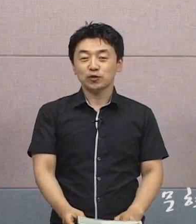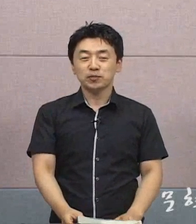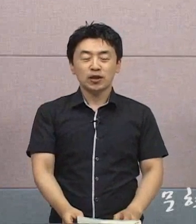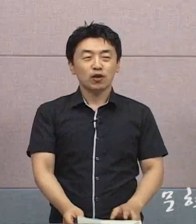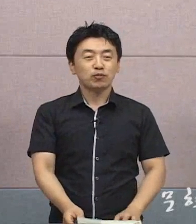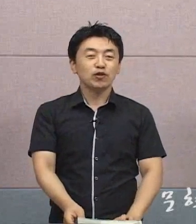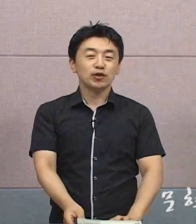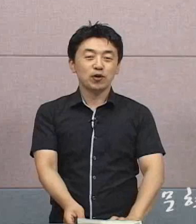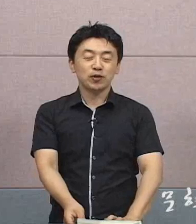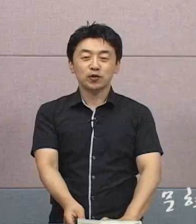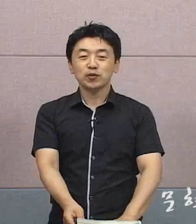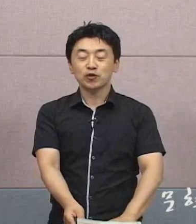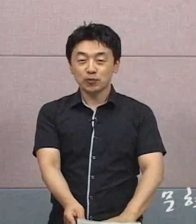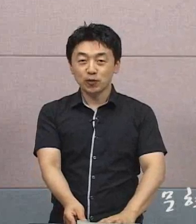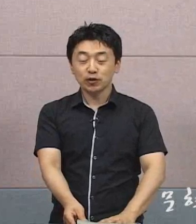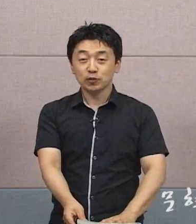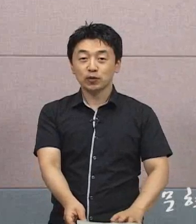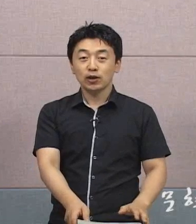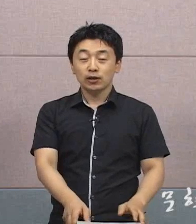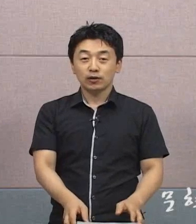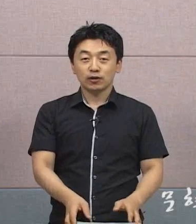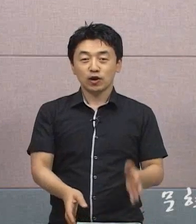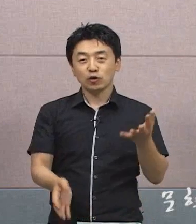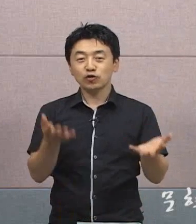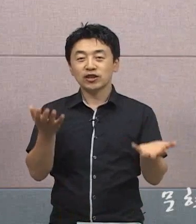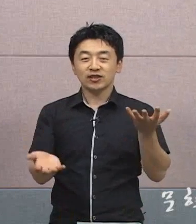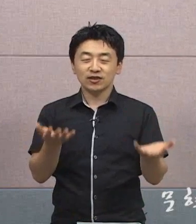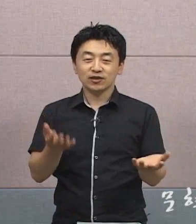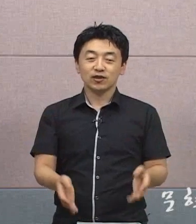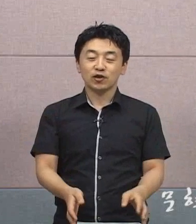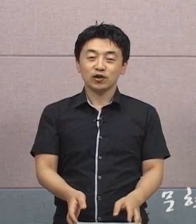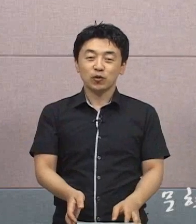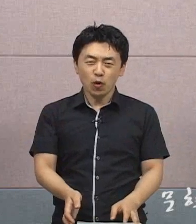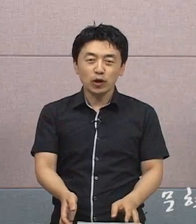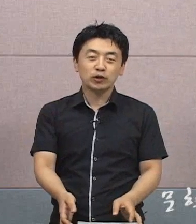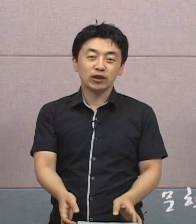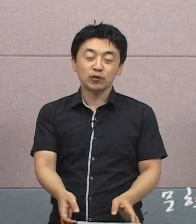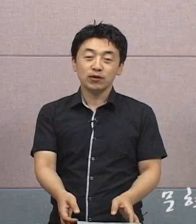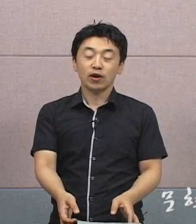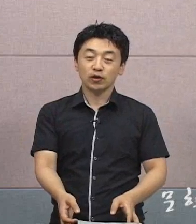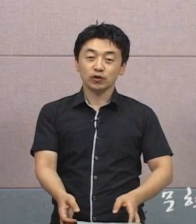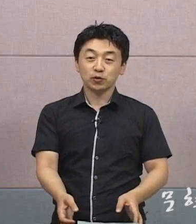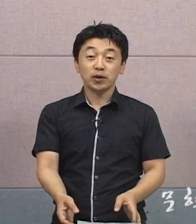조금 분리해서 외우면 좀 더 쉽고, 그리고 또 경중이 있거든요. 그래서 어떤 거는 꼭 외우셔야 되고, 어떤 거는 조금